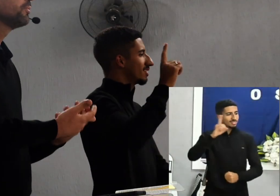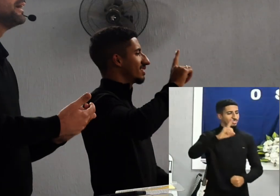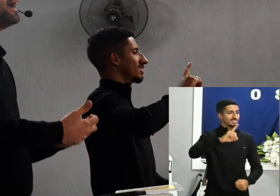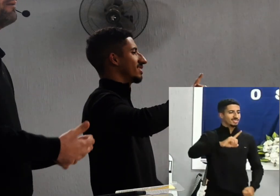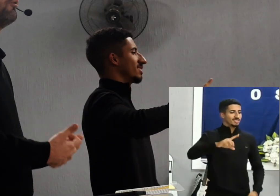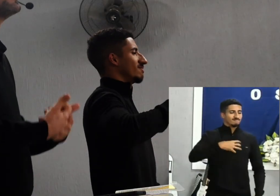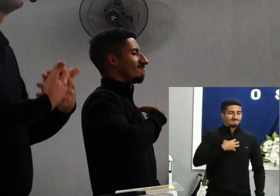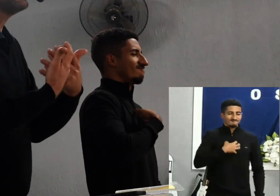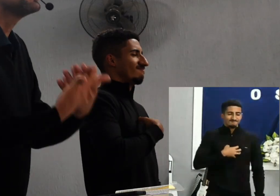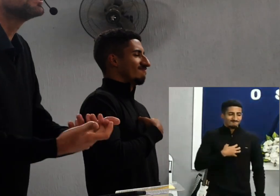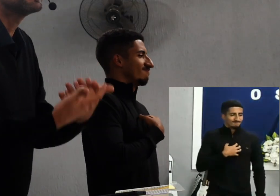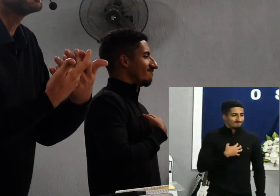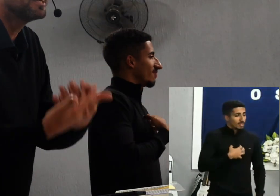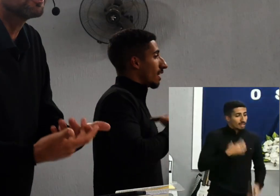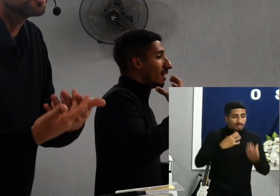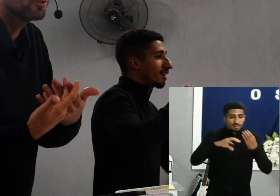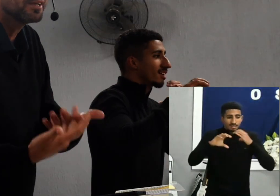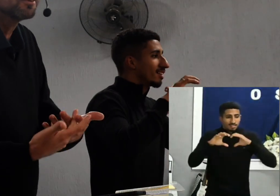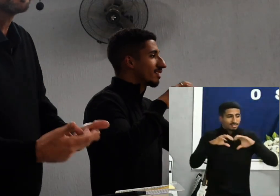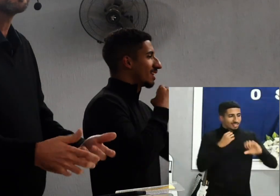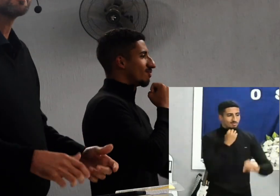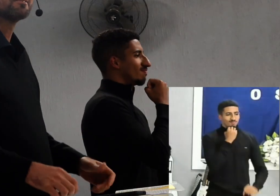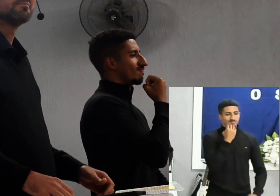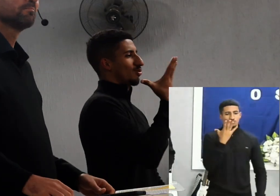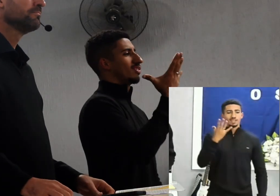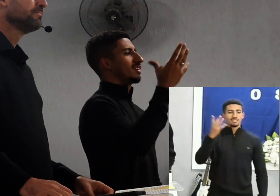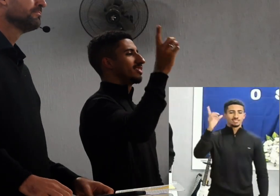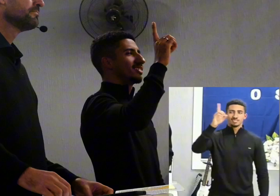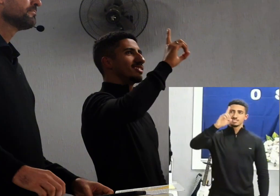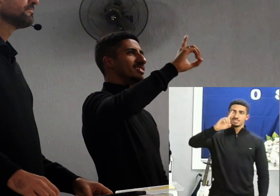cantar sobre a bondade desse Deus poderoso.